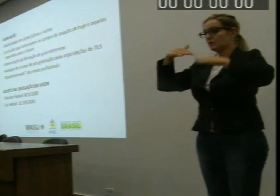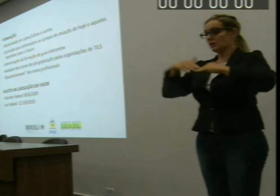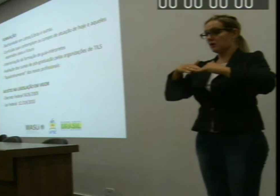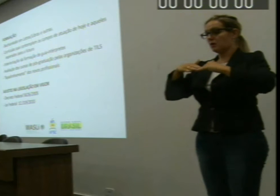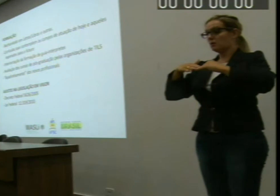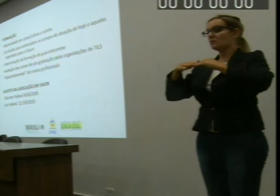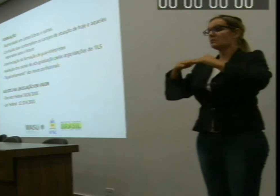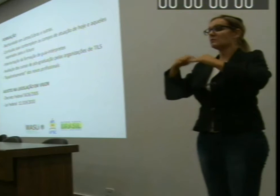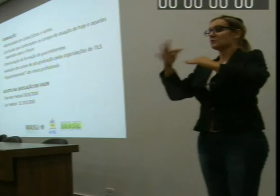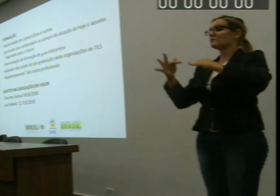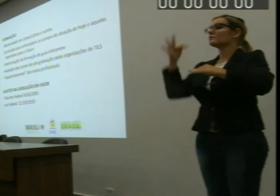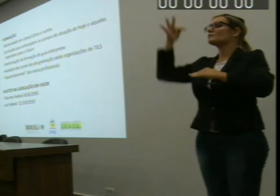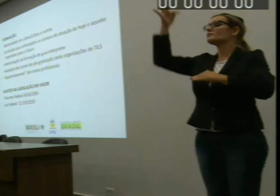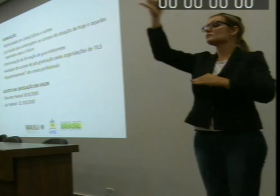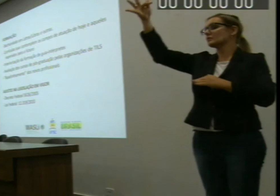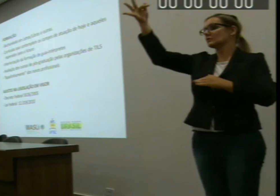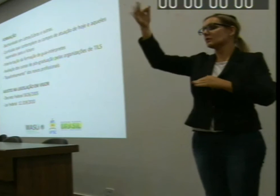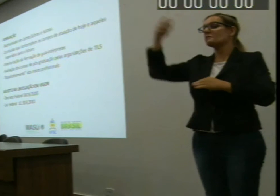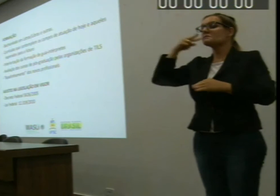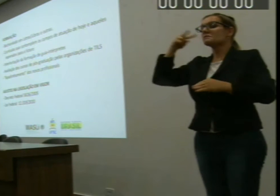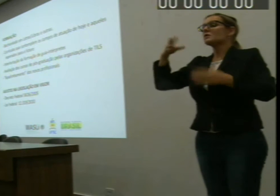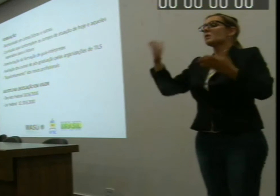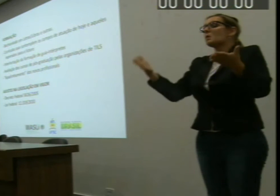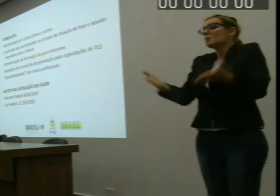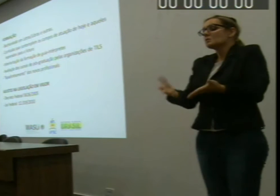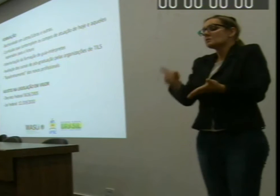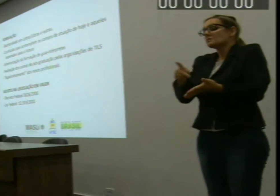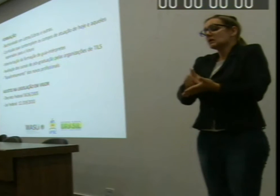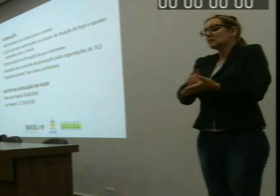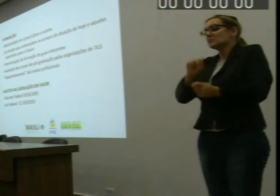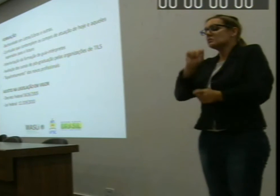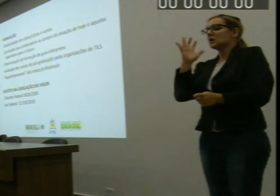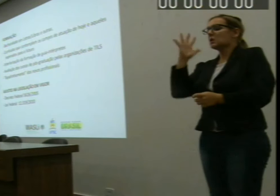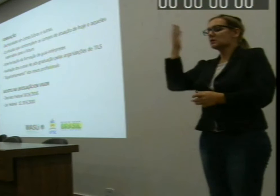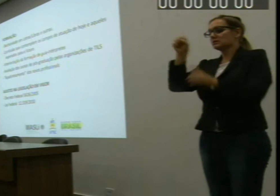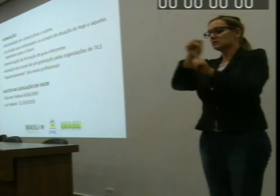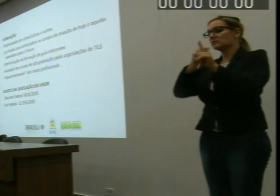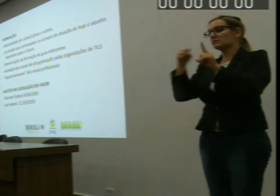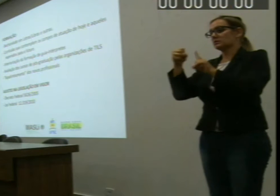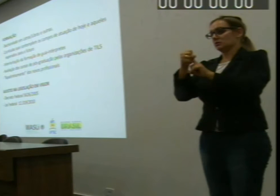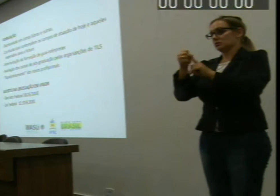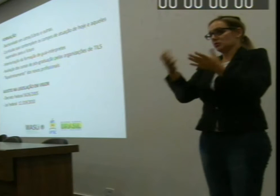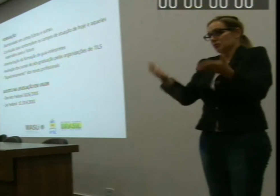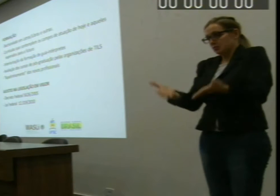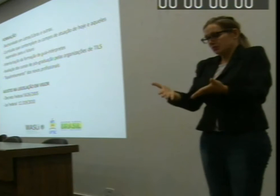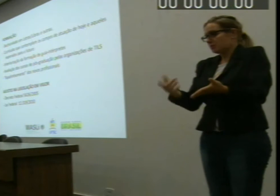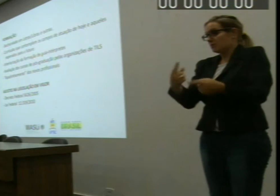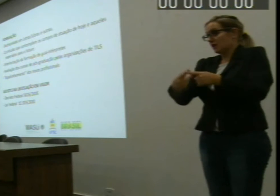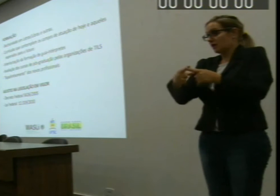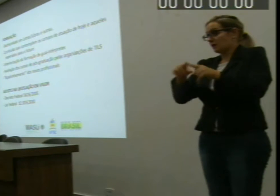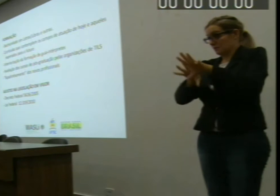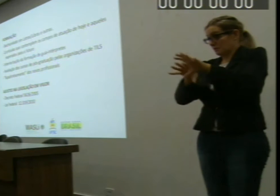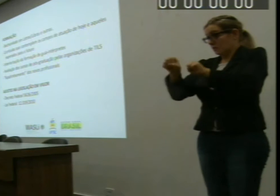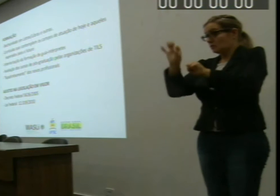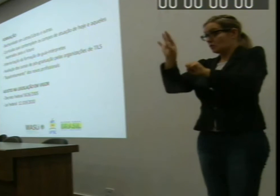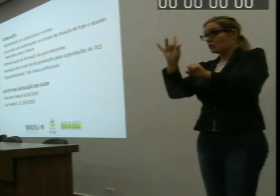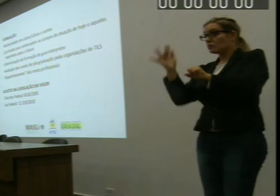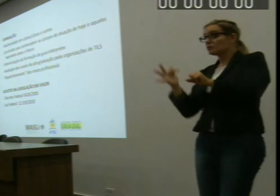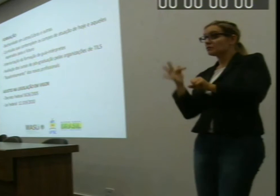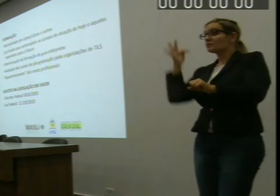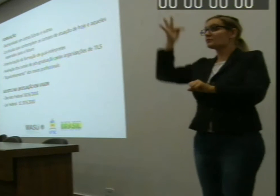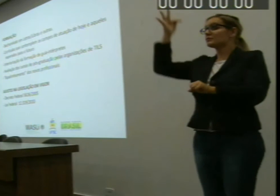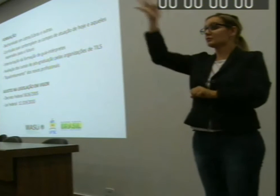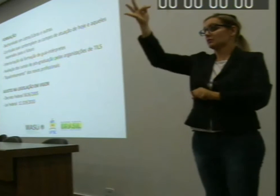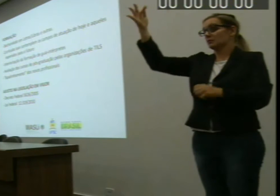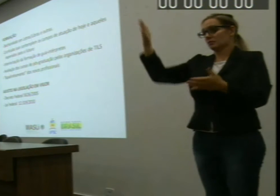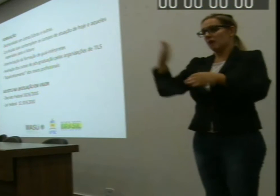do futuro não pro mercado de trabalho de agora porque eles não vão se formar agora eles vão entrar no curso vão passar 4